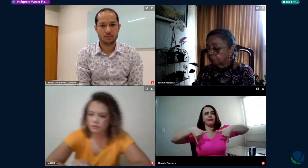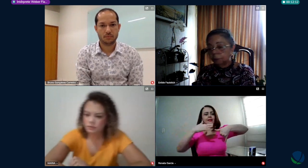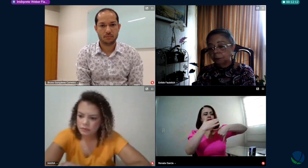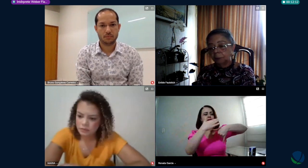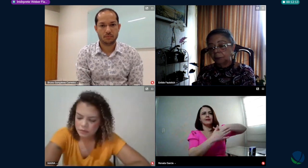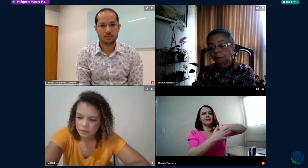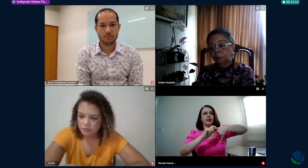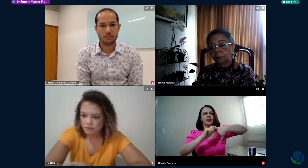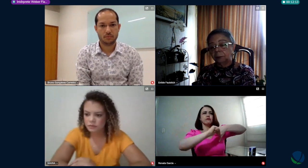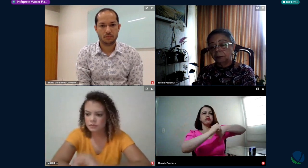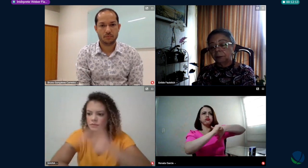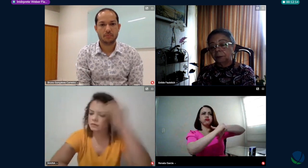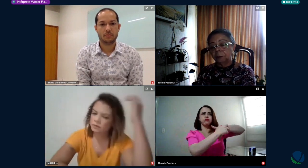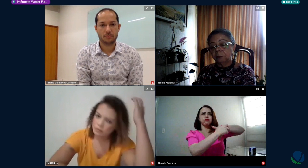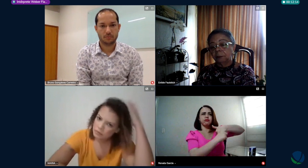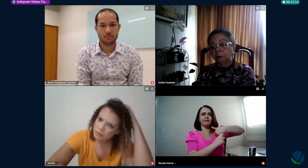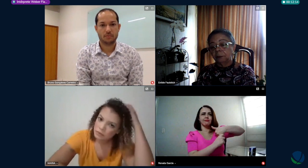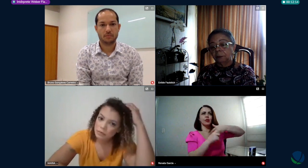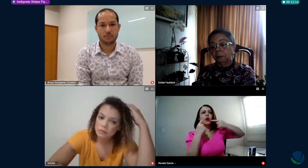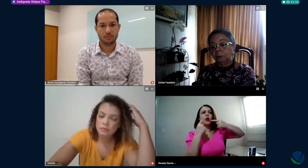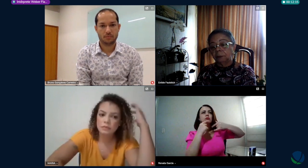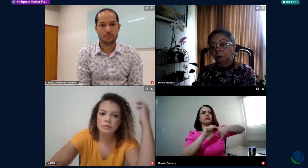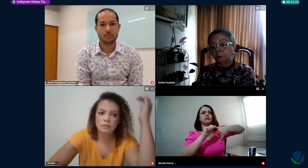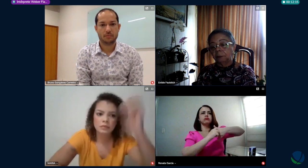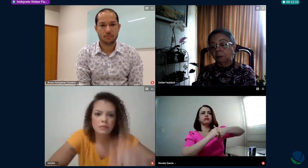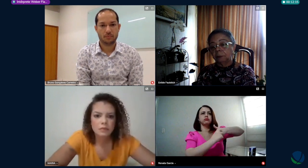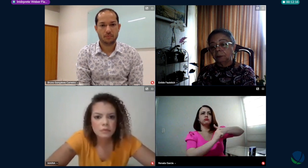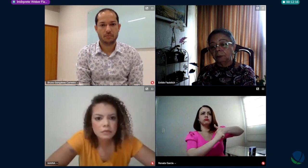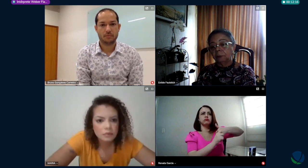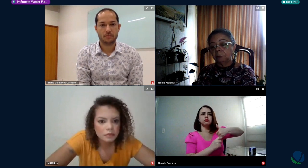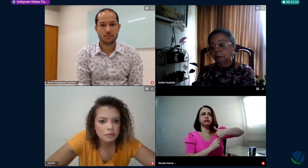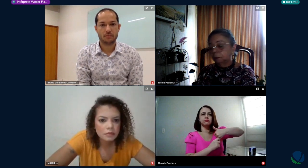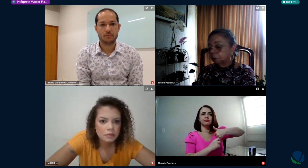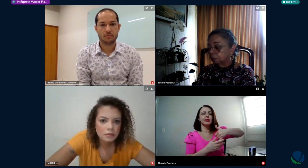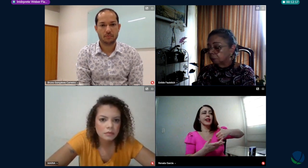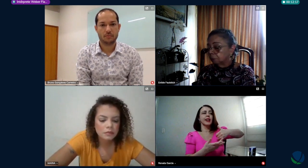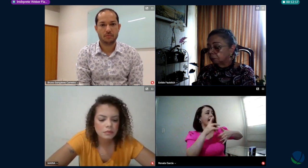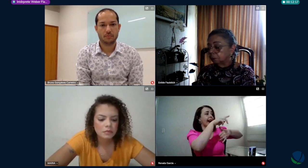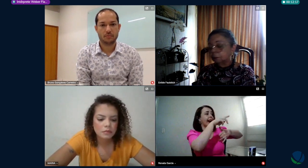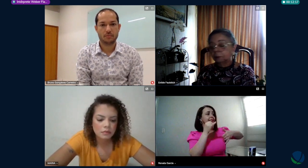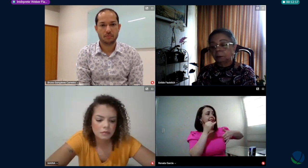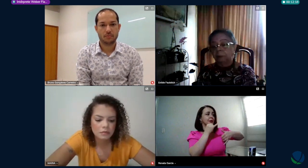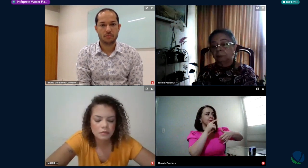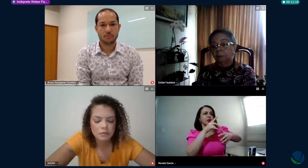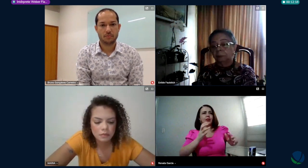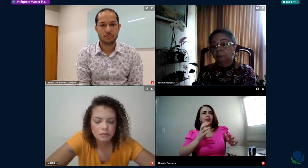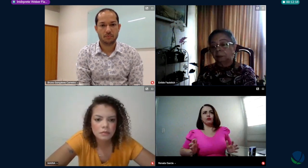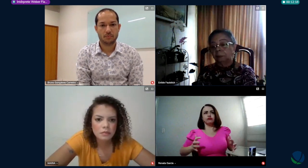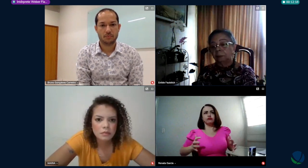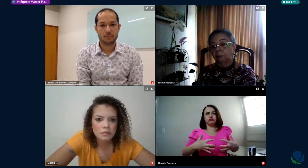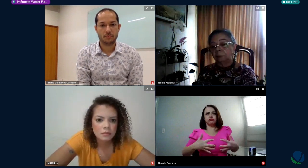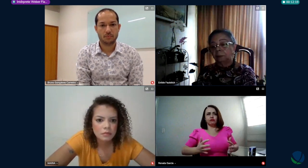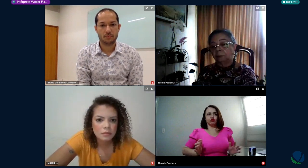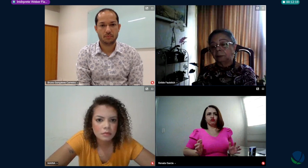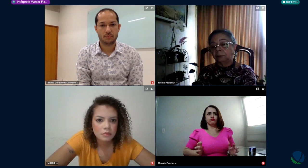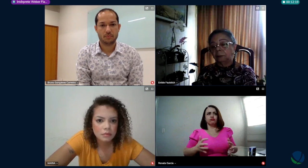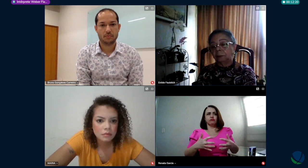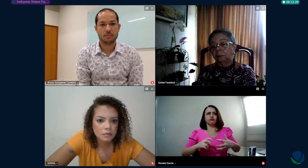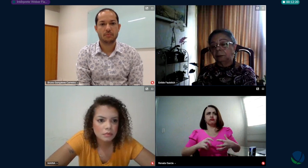nessas duas configurações de mãos, tem uma escápula à direita e à esquerda. E aí, esse sinal para